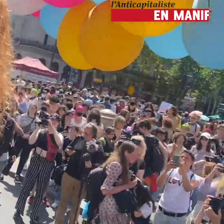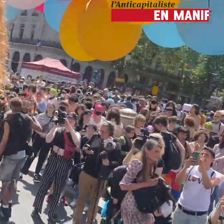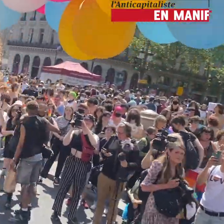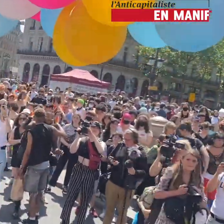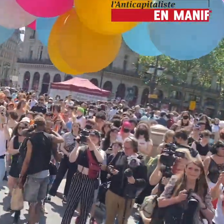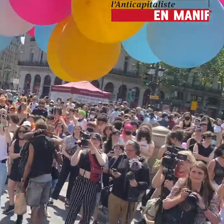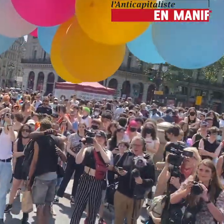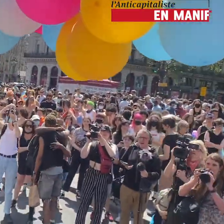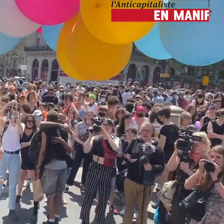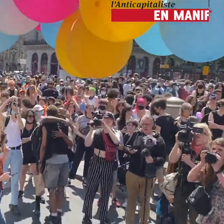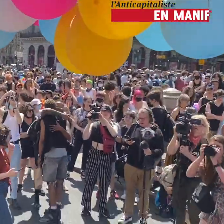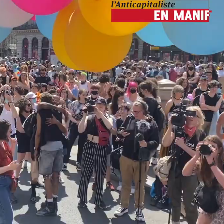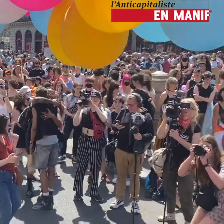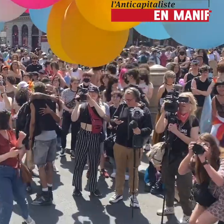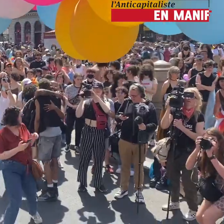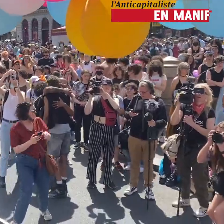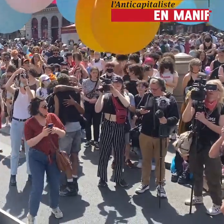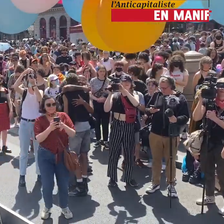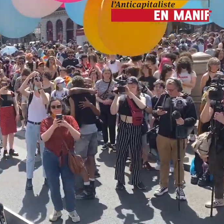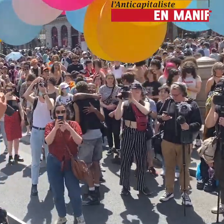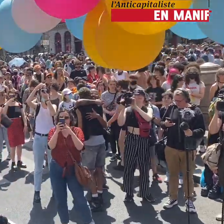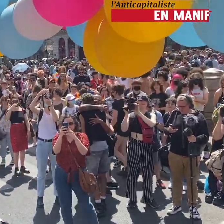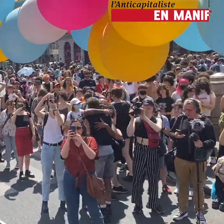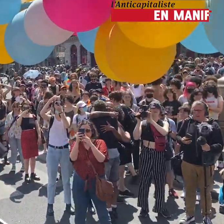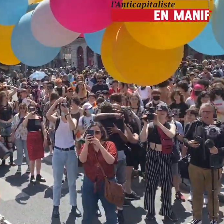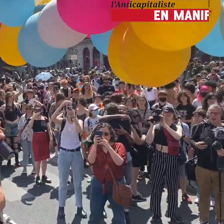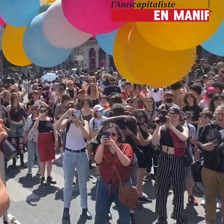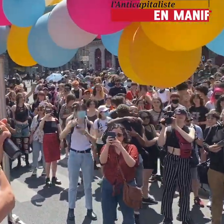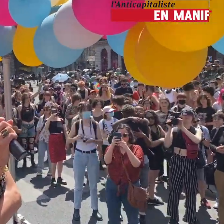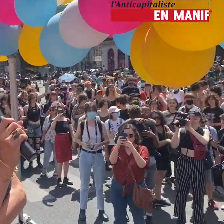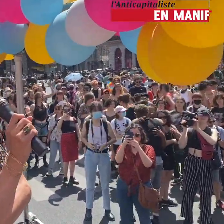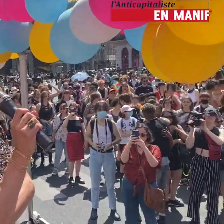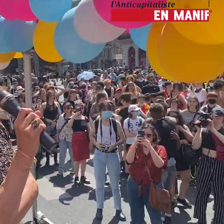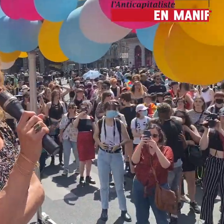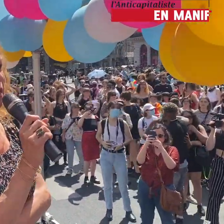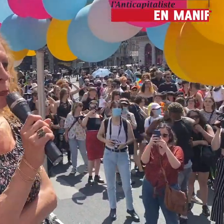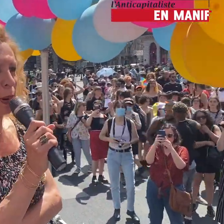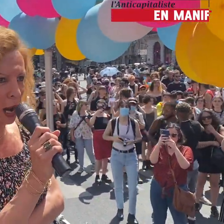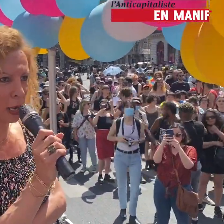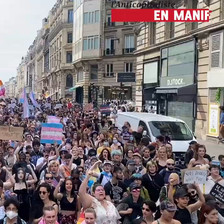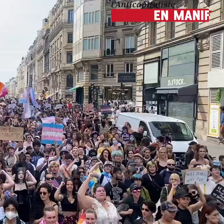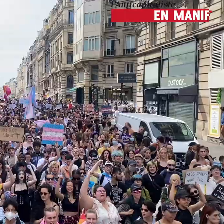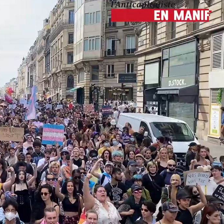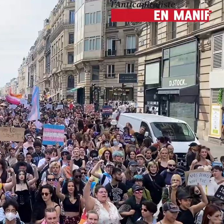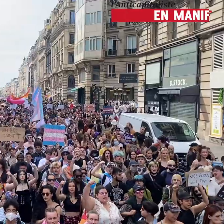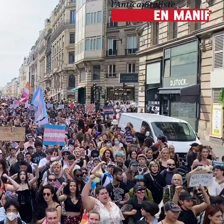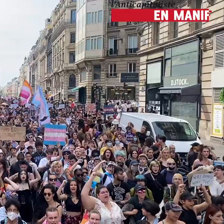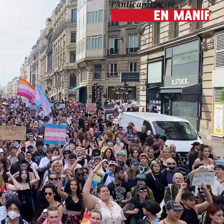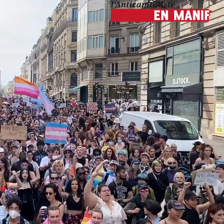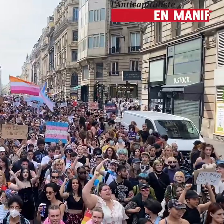l'opéra, les droits des personnes trans et intersexes ne se négocient pas.